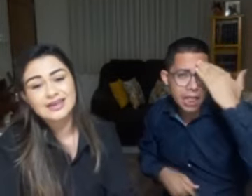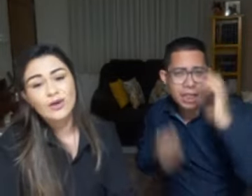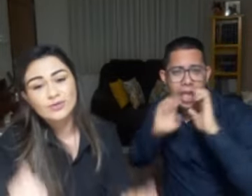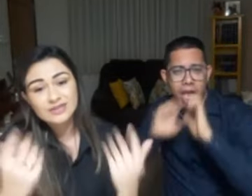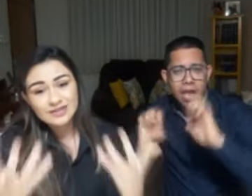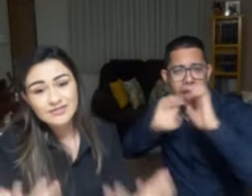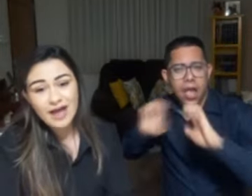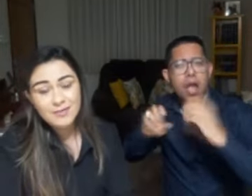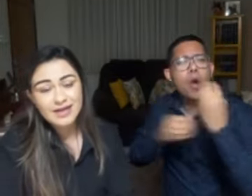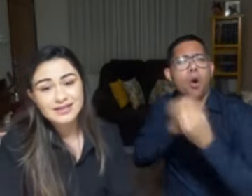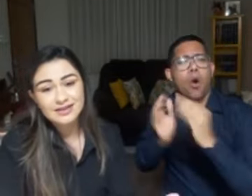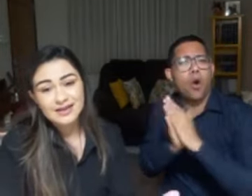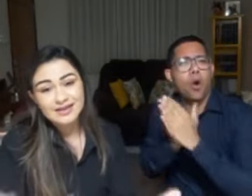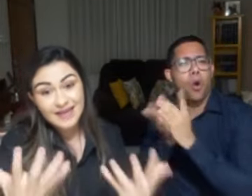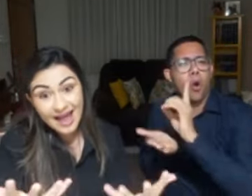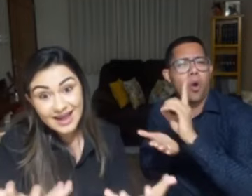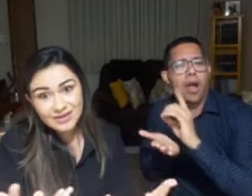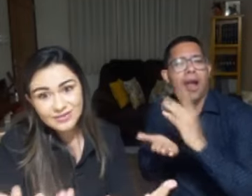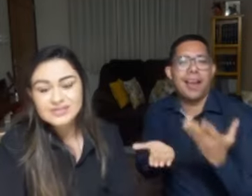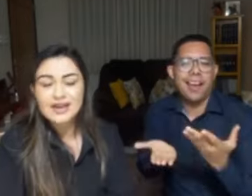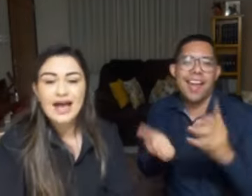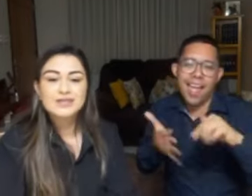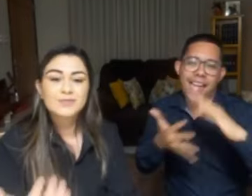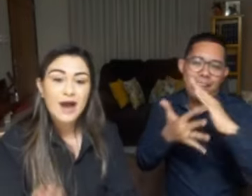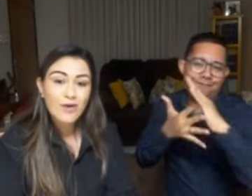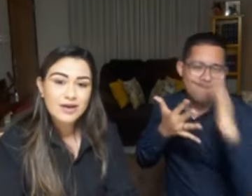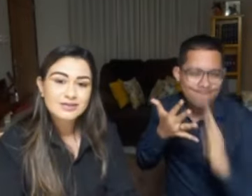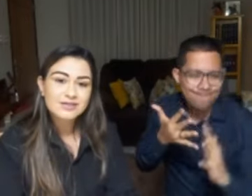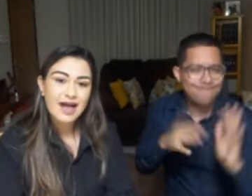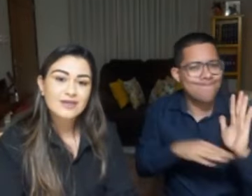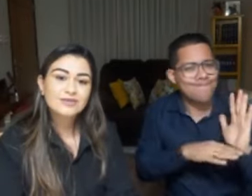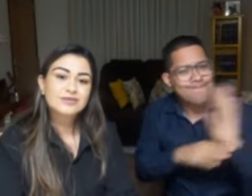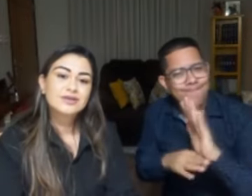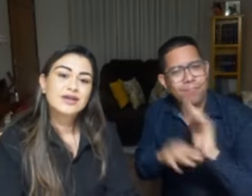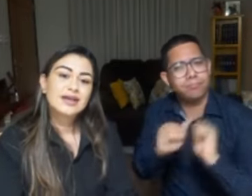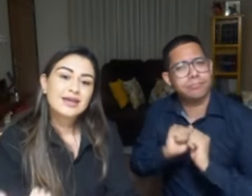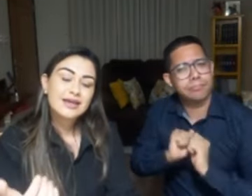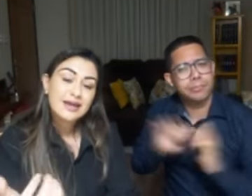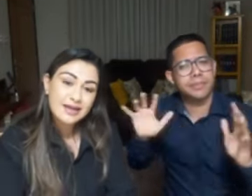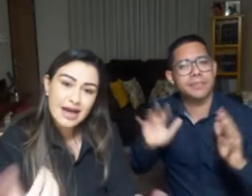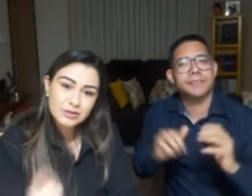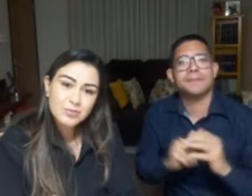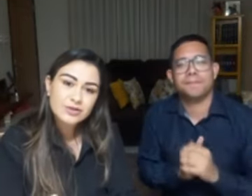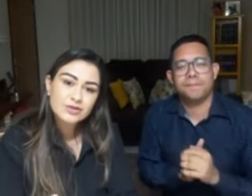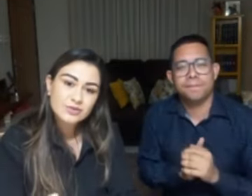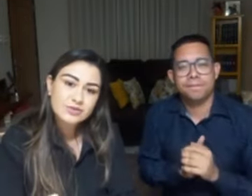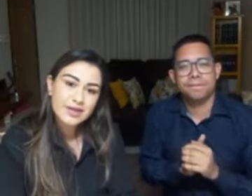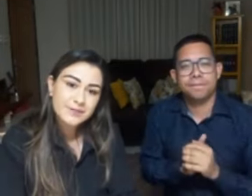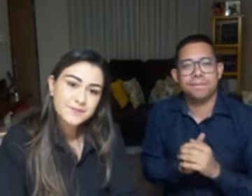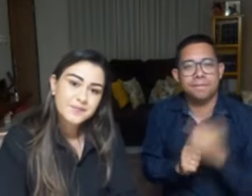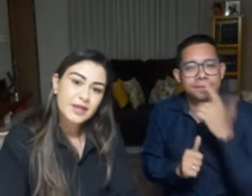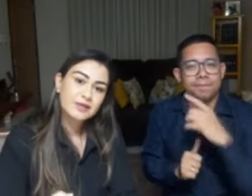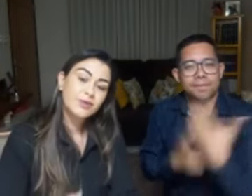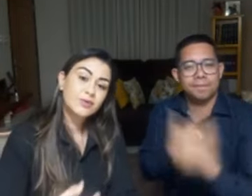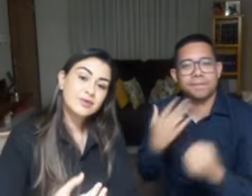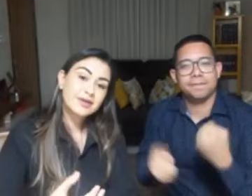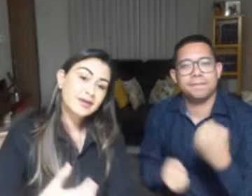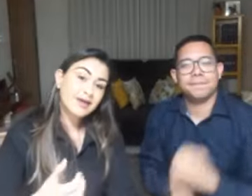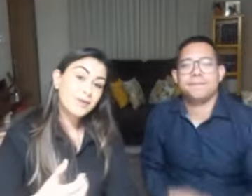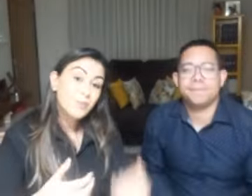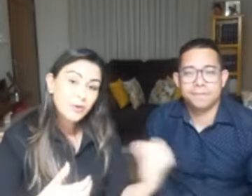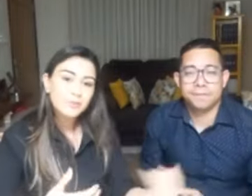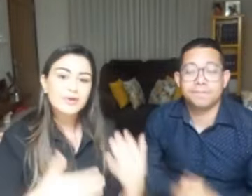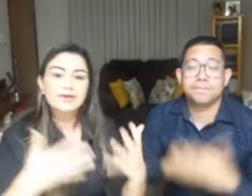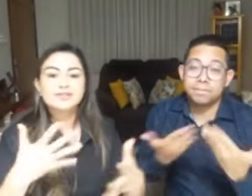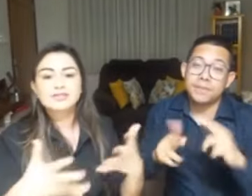eles usando a ferramenta que é a língua de sinais para alcançá-los e ganhá-los para Jesus, né? Então, que